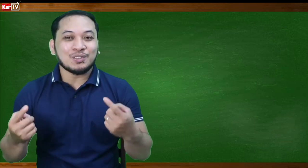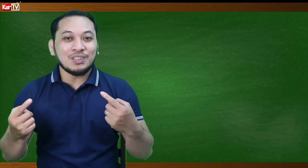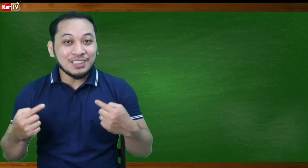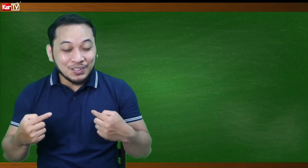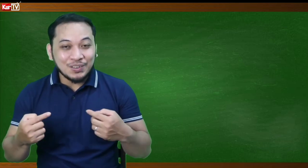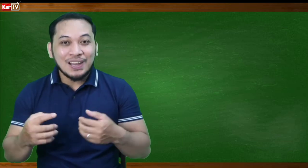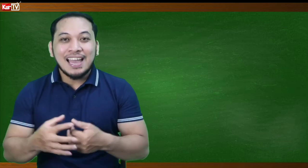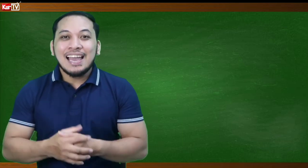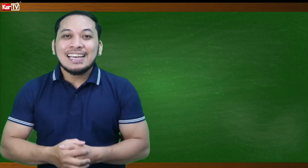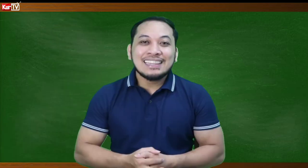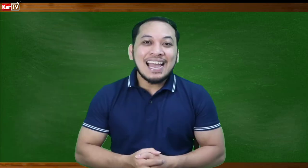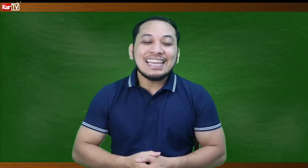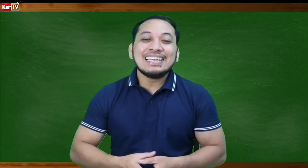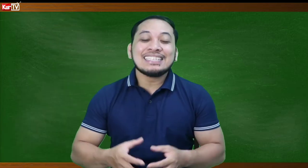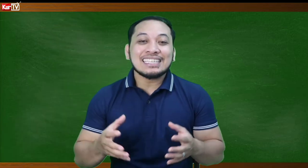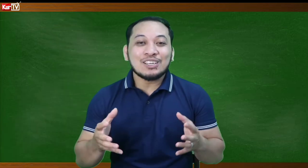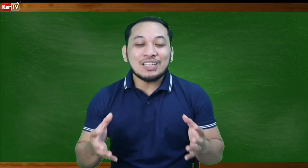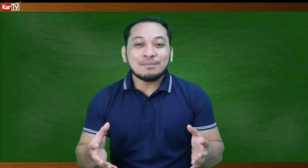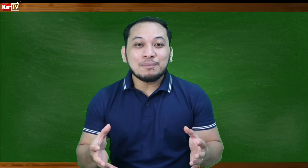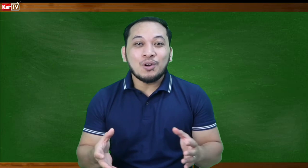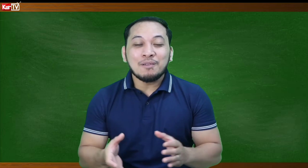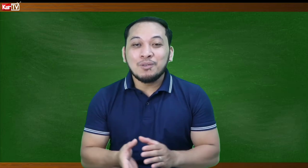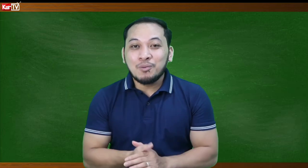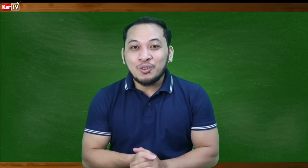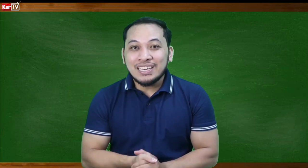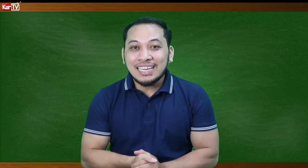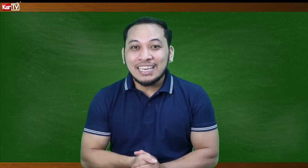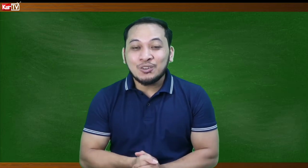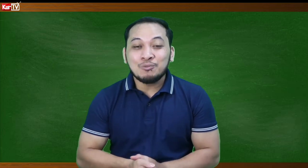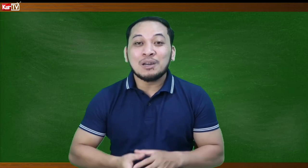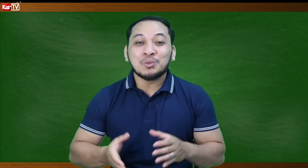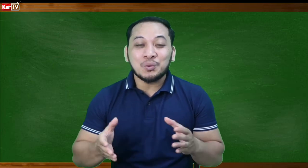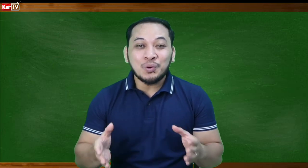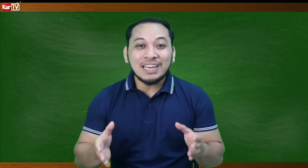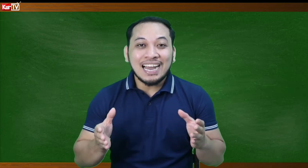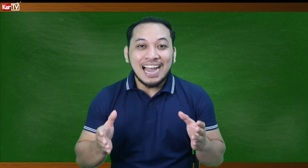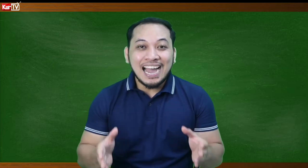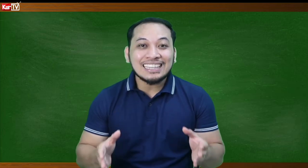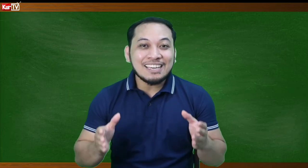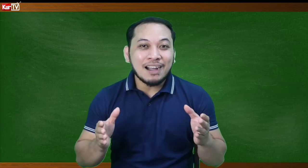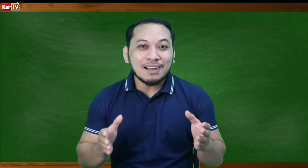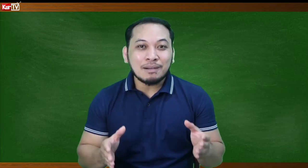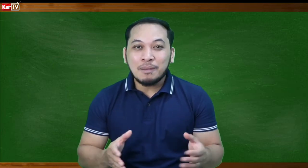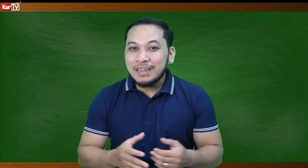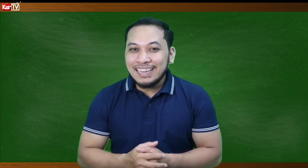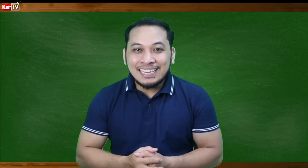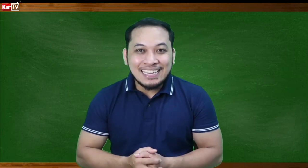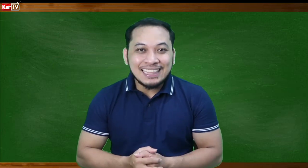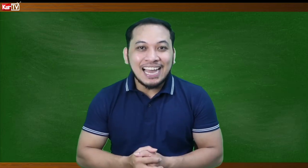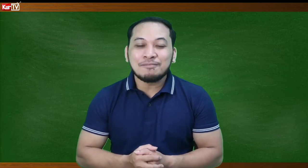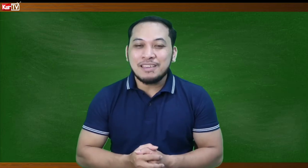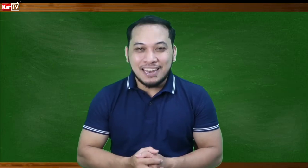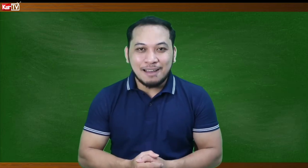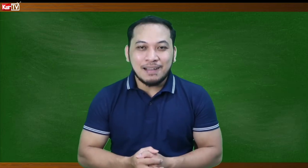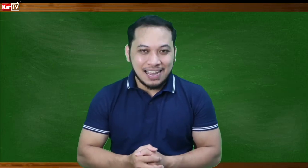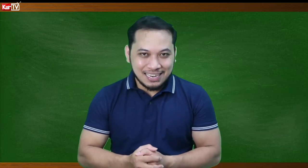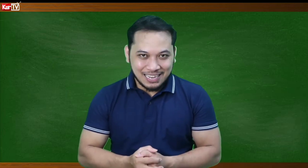katulad ko dahil isang taon na naman po ang bubuluin natin upang turuan ng ating mga mababay-eat at minamahal na